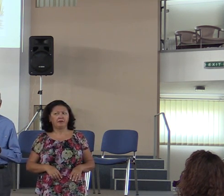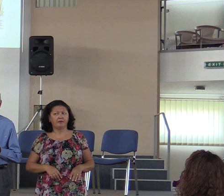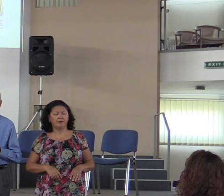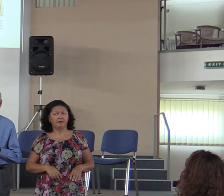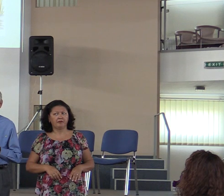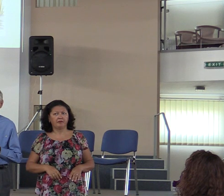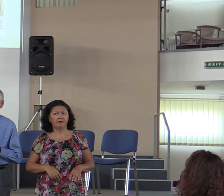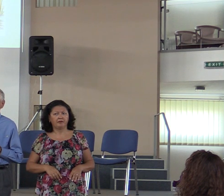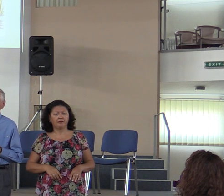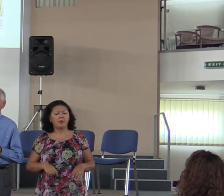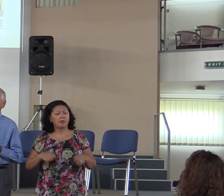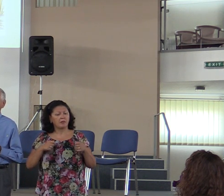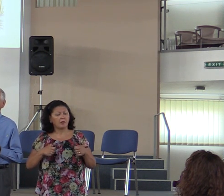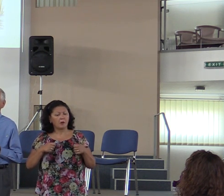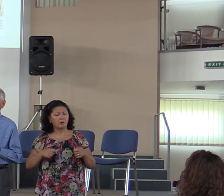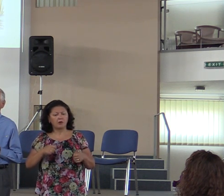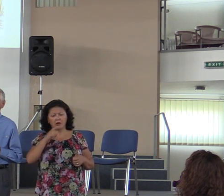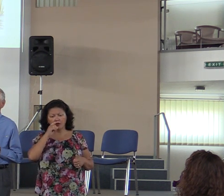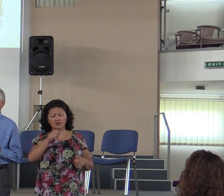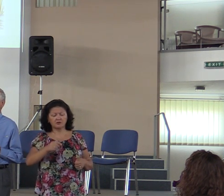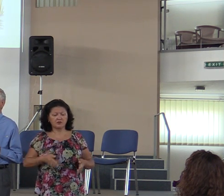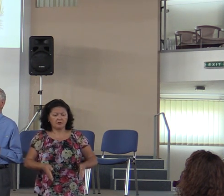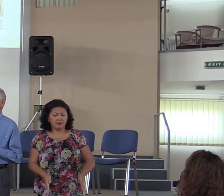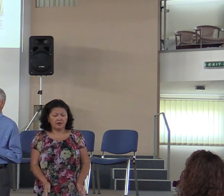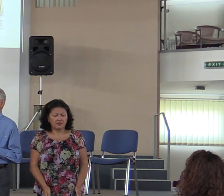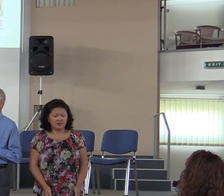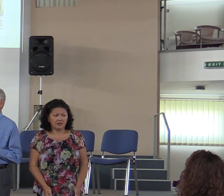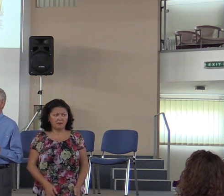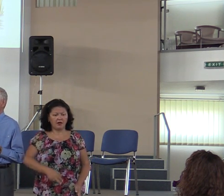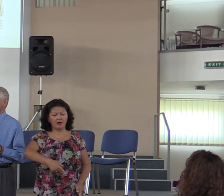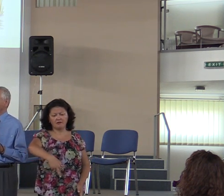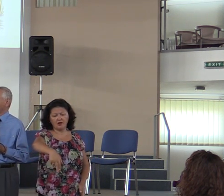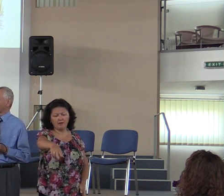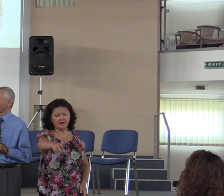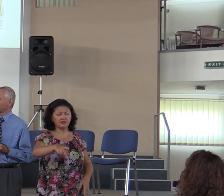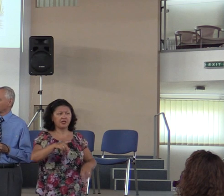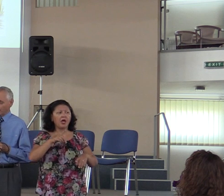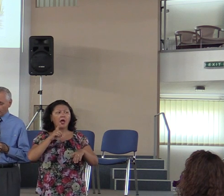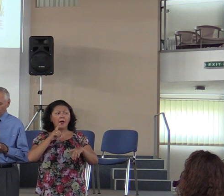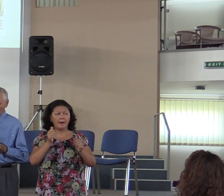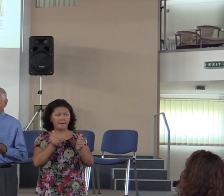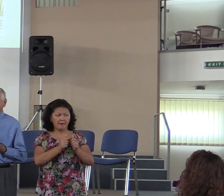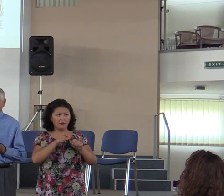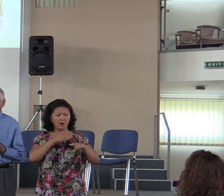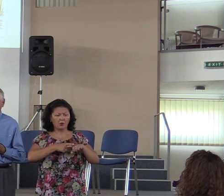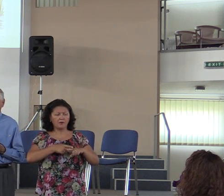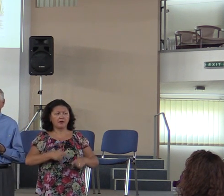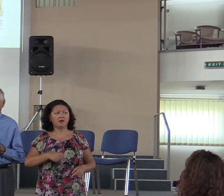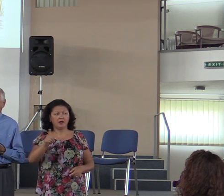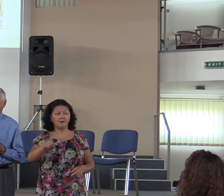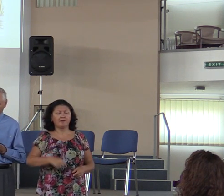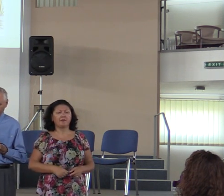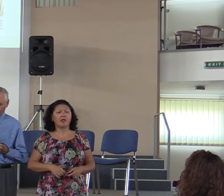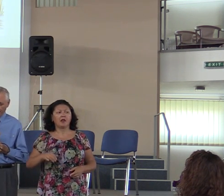you. Domnul i-a răspuns, prezența mea va merge cu tine. And I will give you rest. Și eu vă voi da